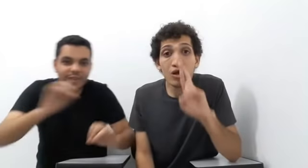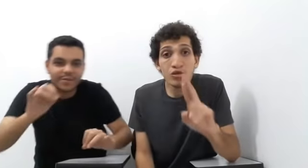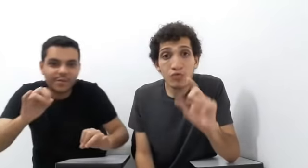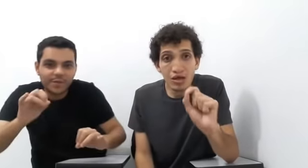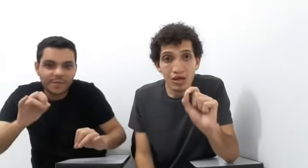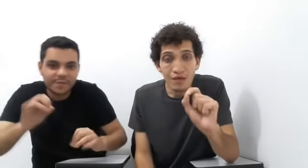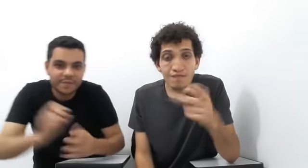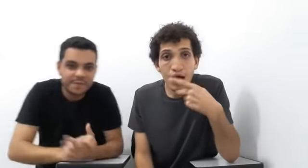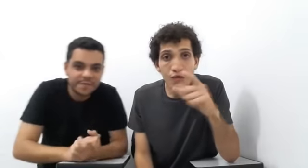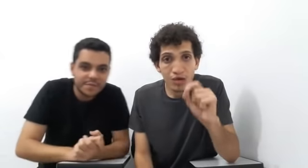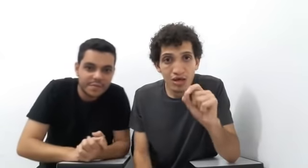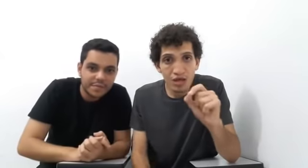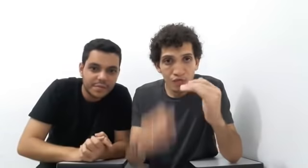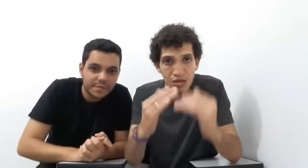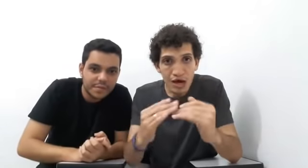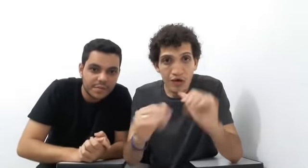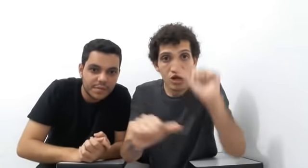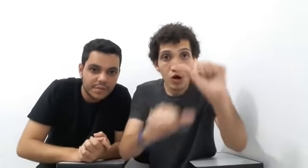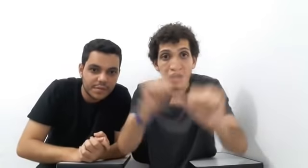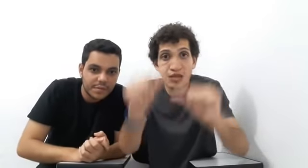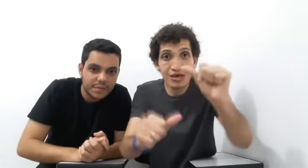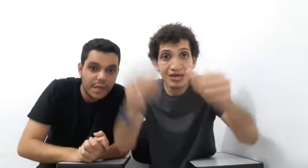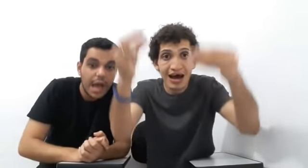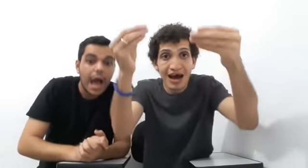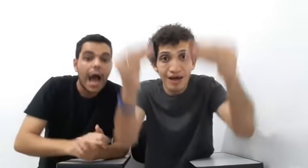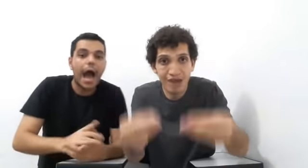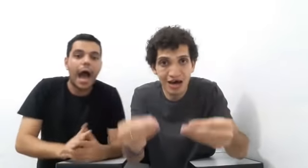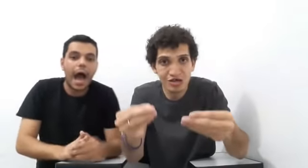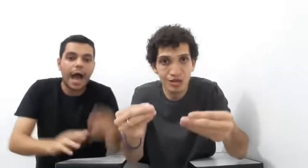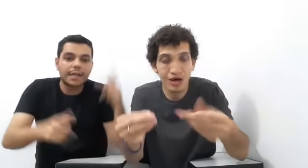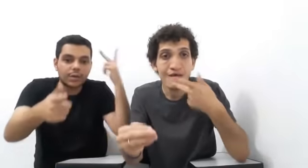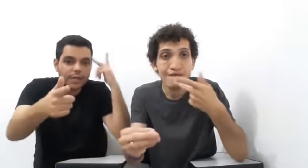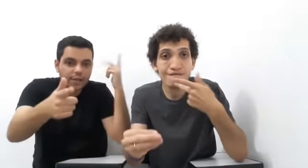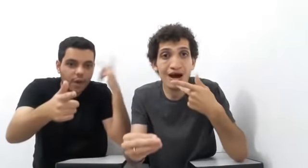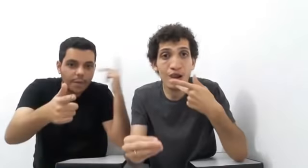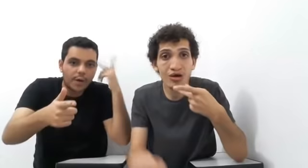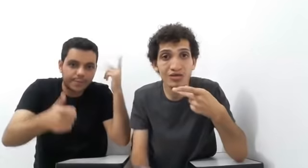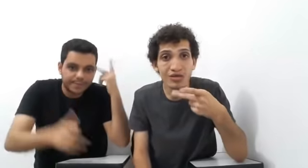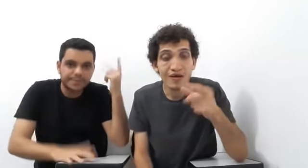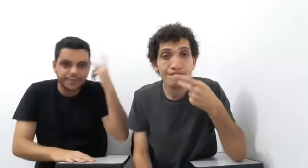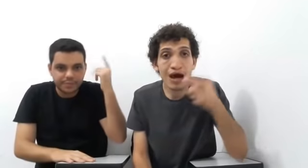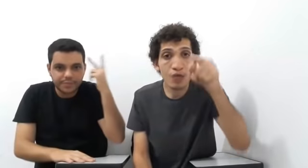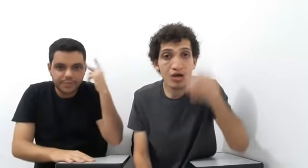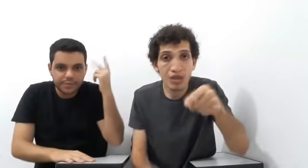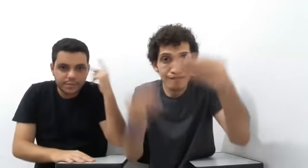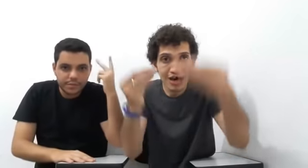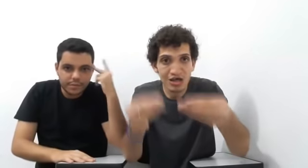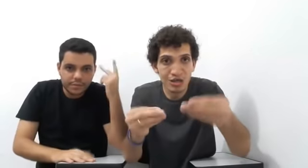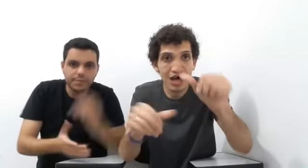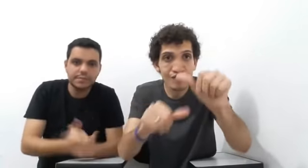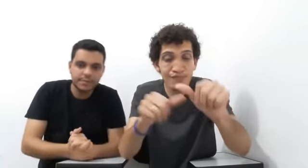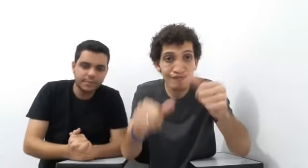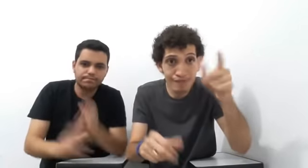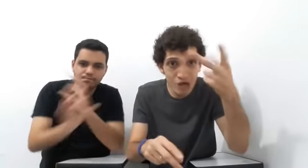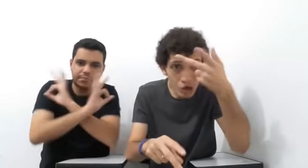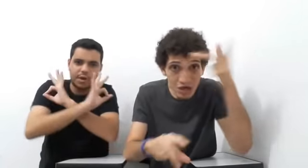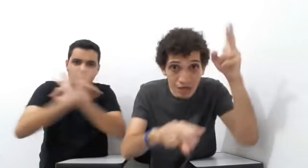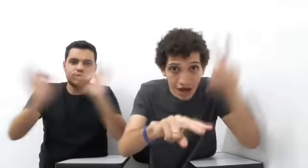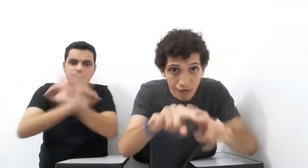o E, é só reiniciar a página. Não, tá normal. Falam aí na página, a pessoa que travou